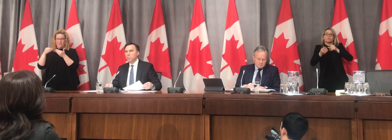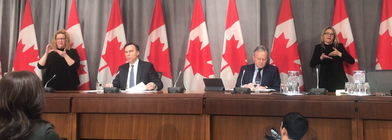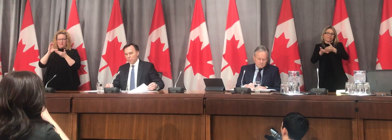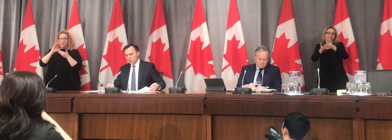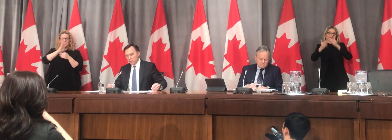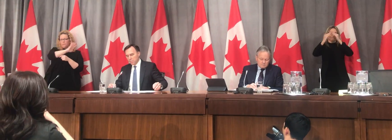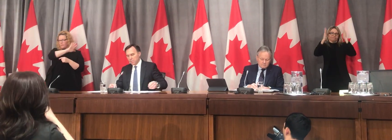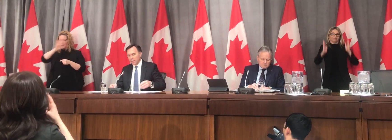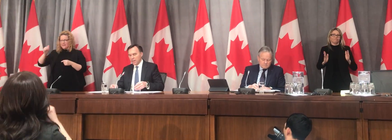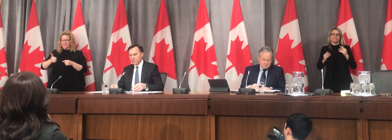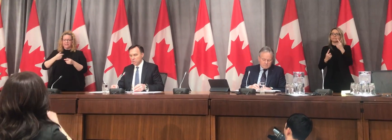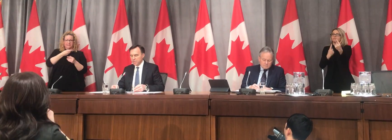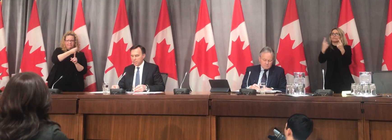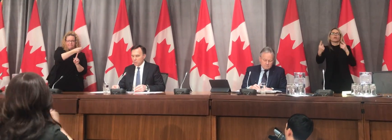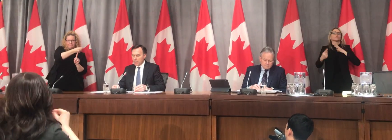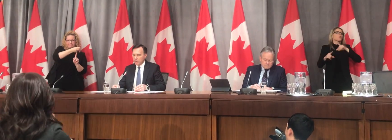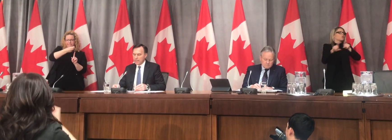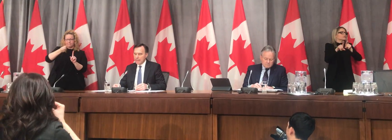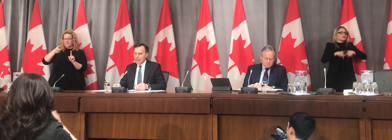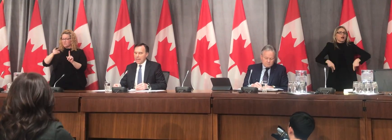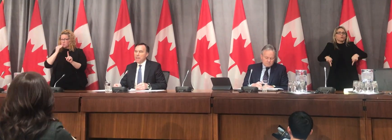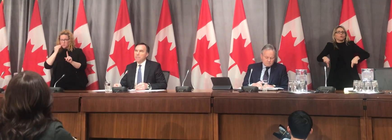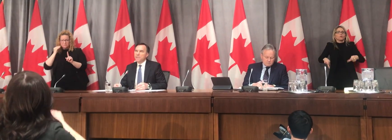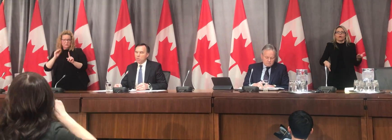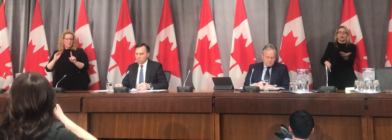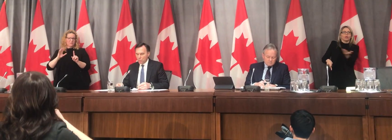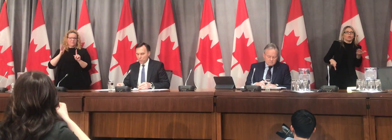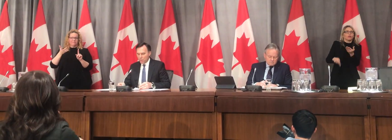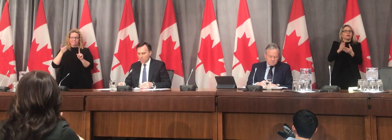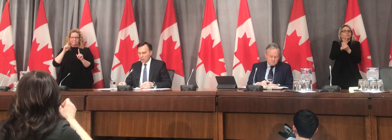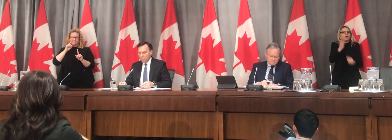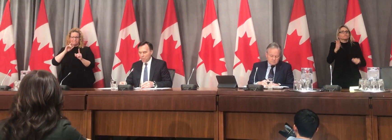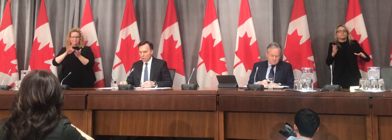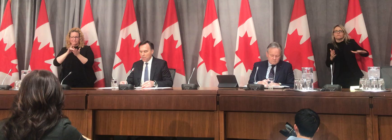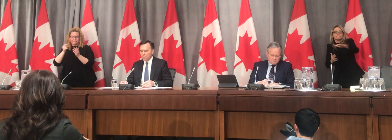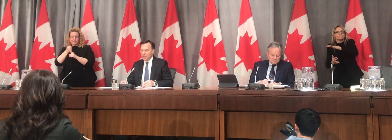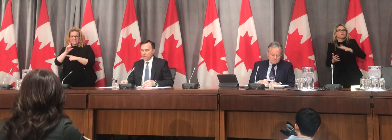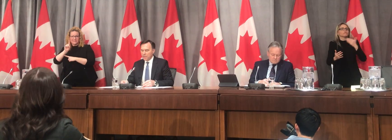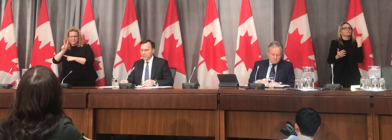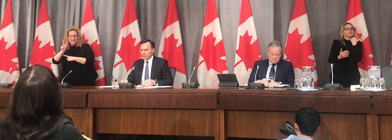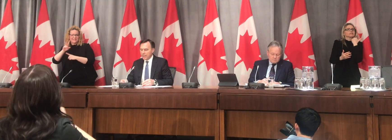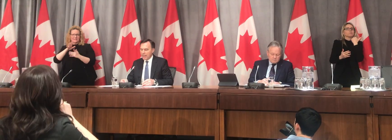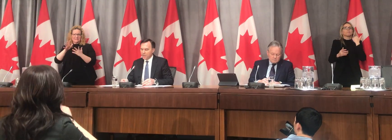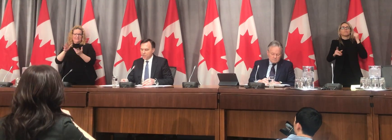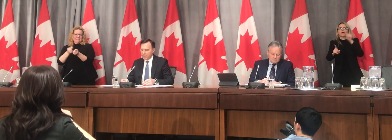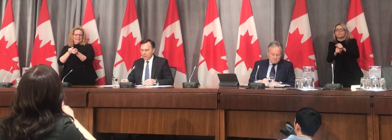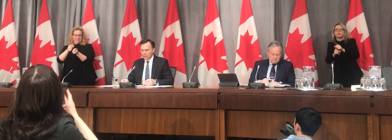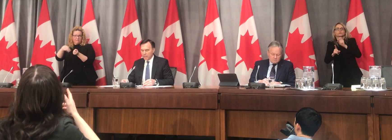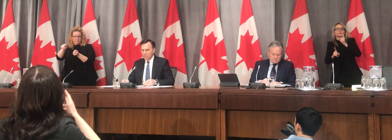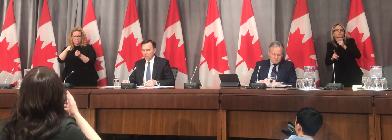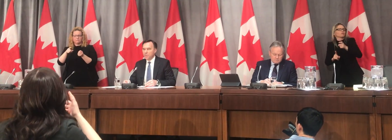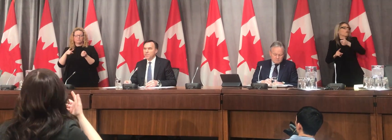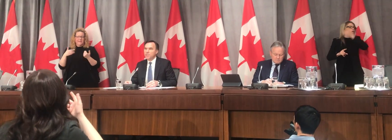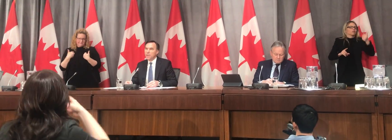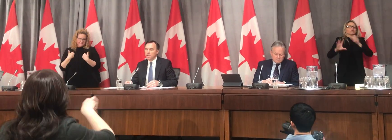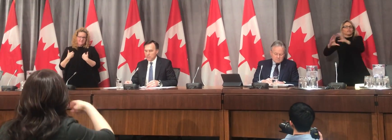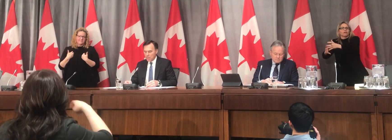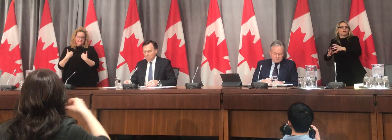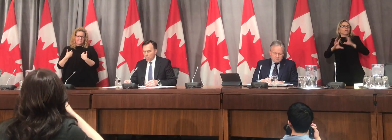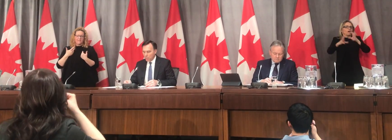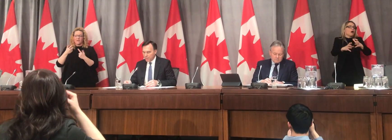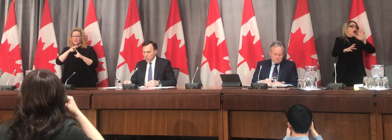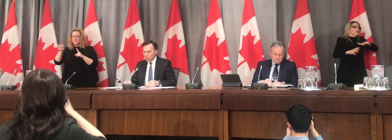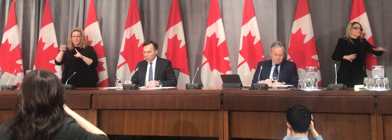les centres pour victimes d'agressions sexuelles et les maisons pour femmes et enfants afin de les aider à acheter l'équipement